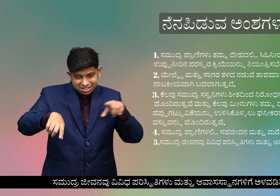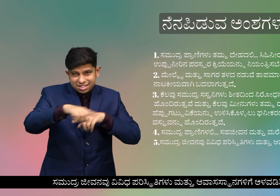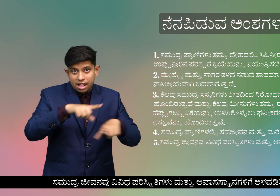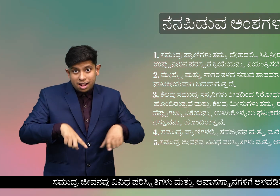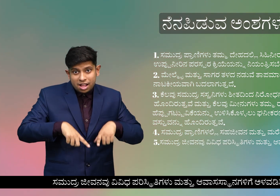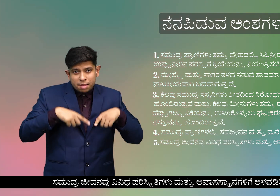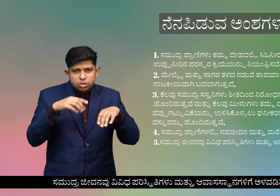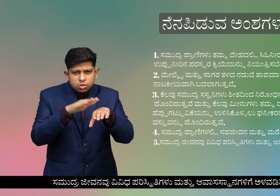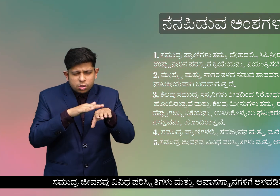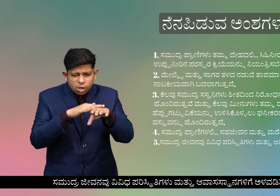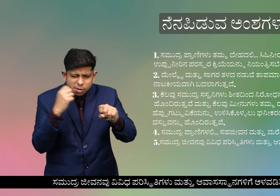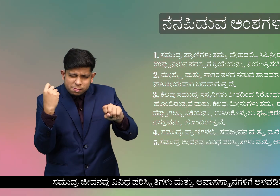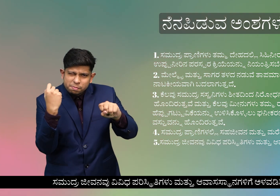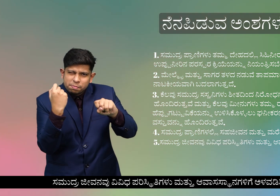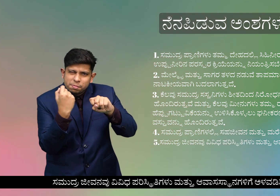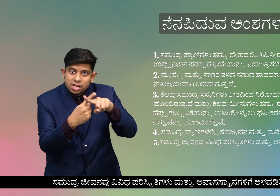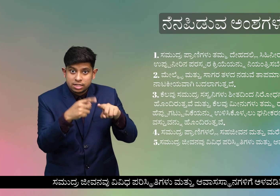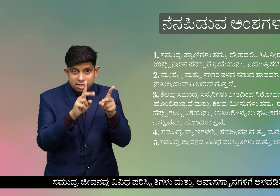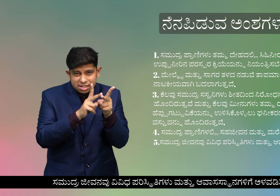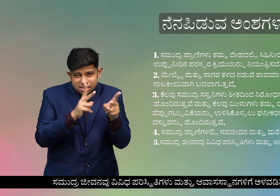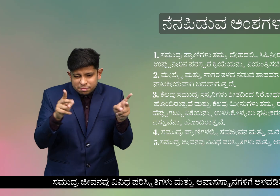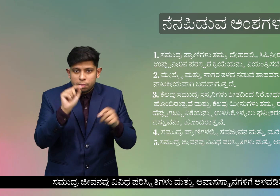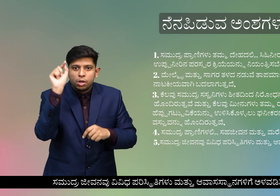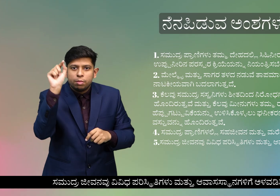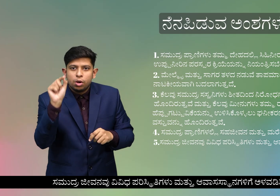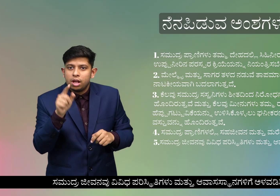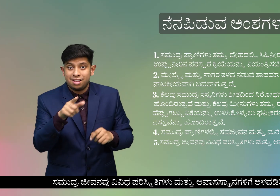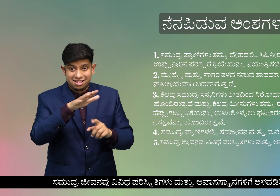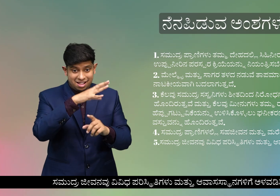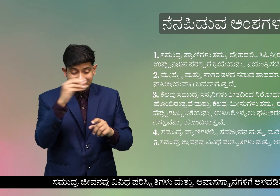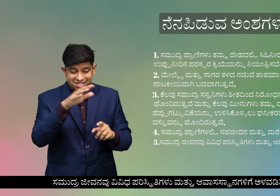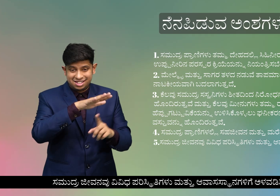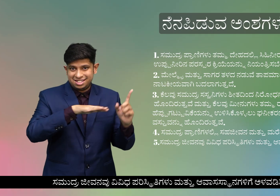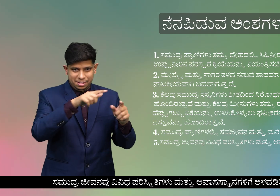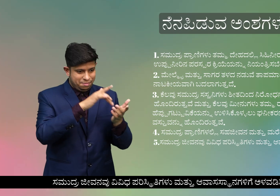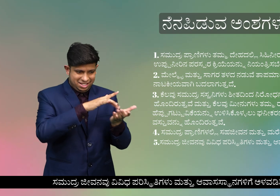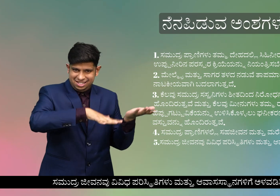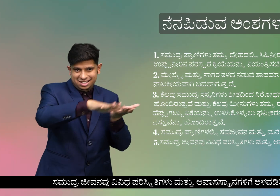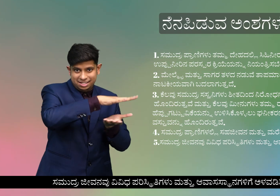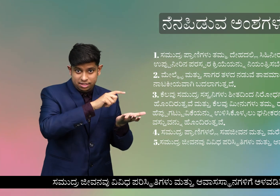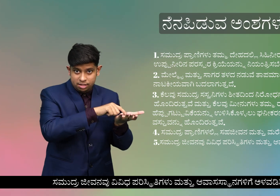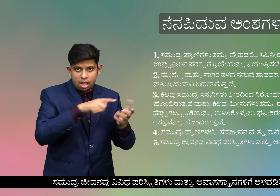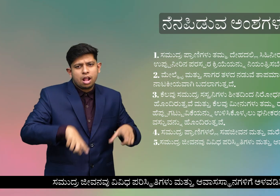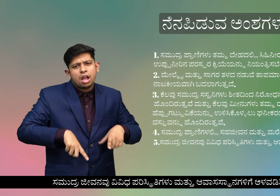ಸಮುದ್ರದ ಜೀವನವು ವಿವಿಧ ಪರಿಸ್ಥಿತಿಗಳು ಮತ್ತು ಆವಾಸ ಸ್ಥಾನಗಳಿಗೆ ಅಳವಡಿಸಿಕೊಂಡಿದೆ.